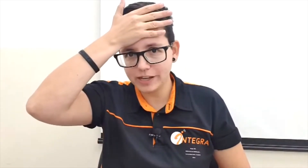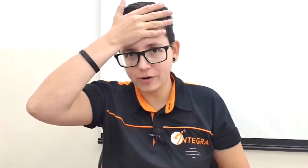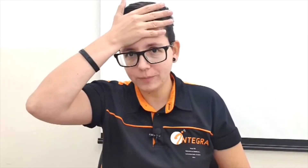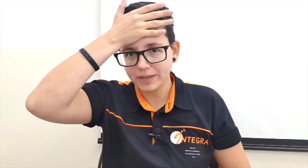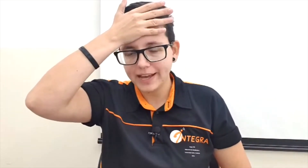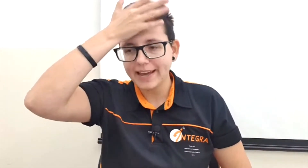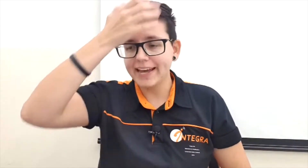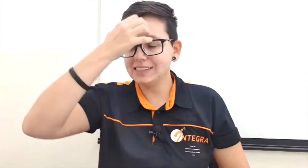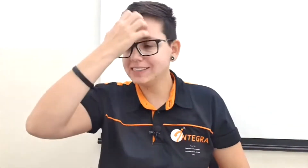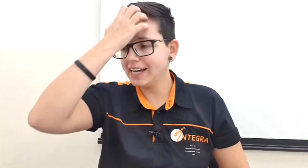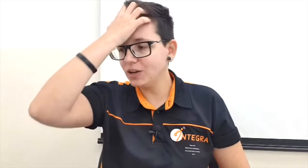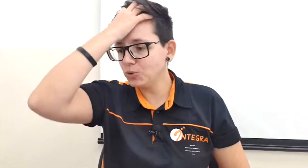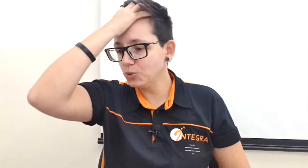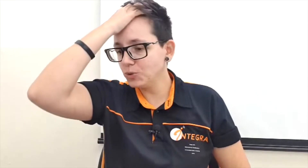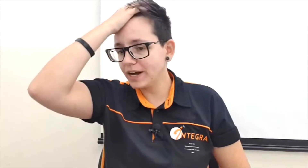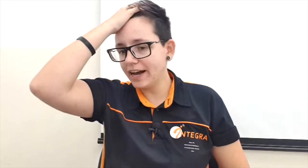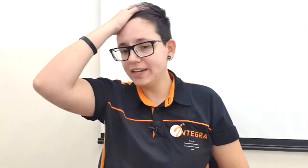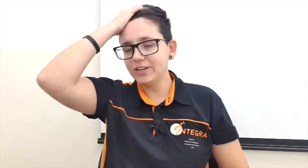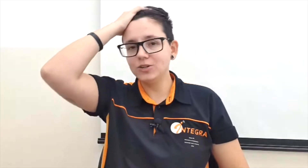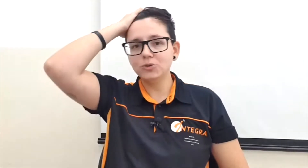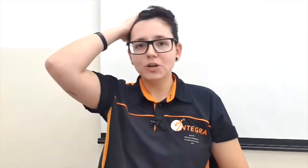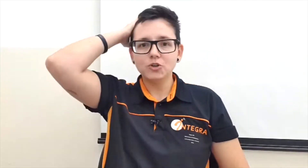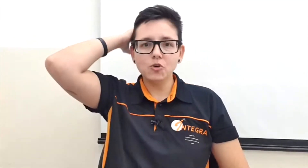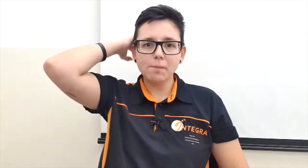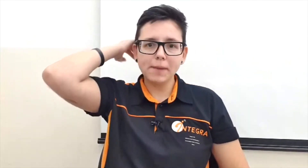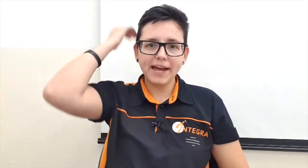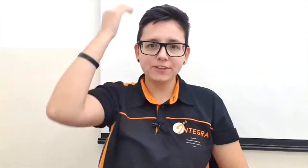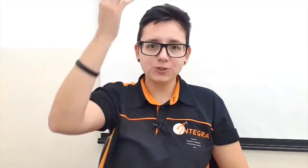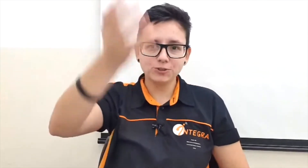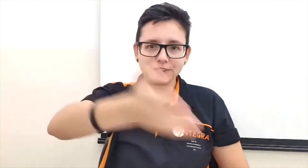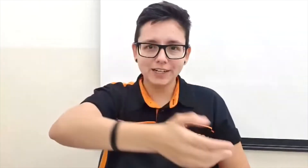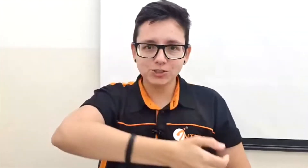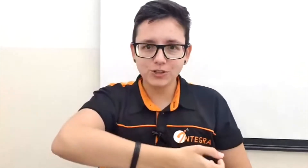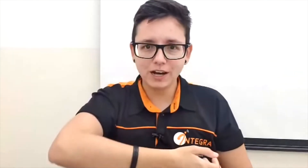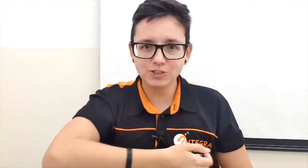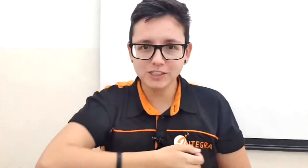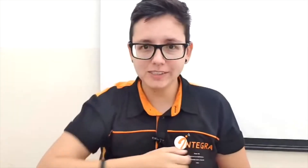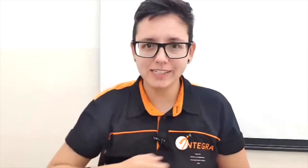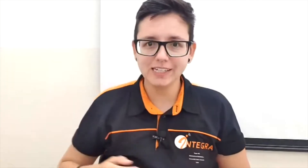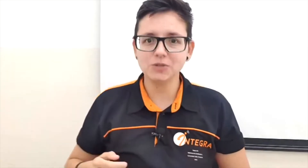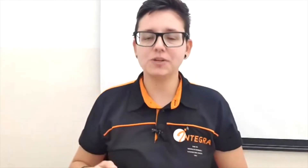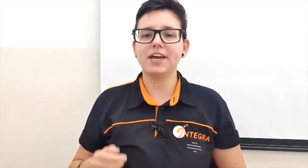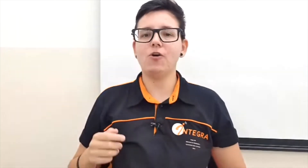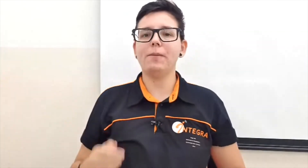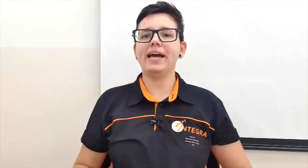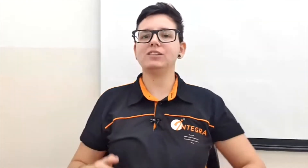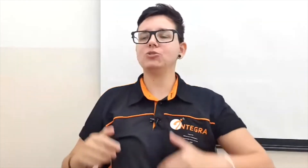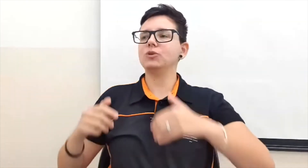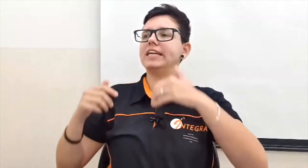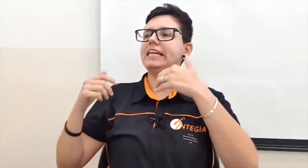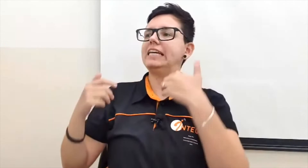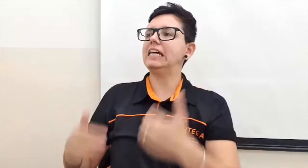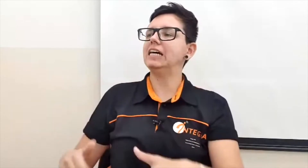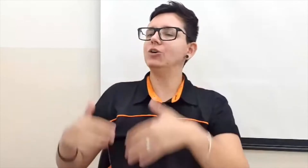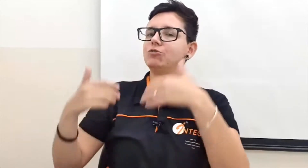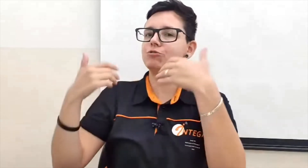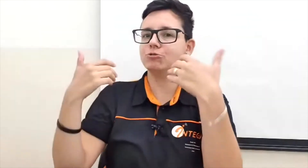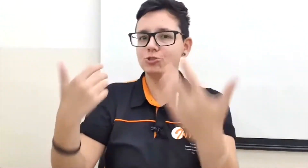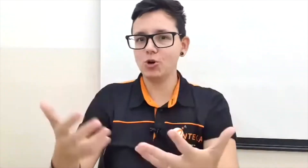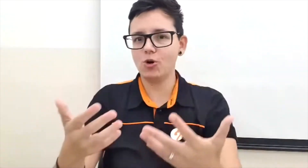céu, esse aluno caiu no método tradicional de ensino, que é o método que não